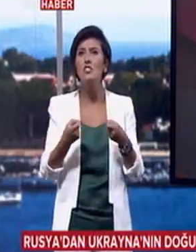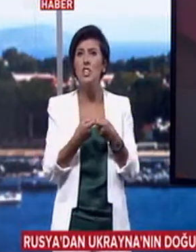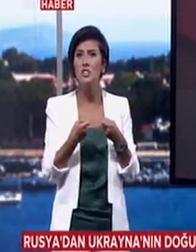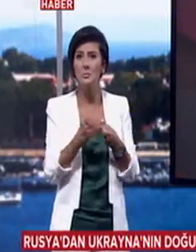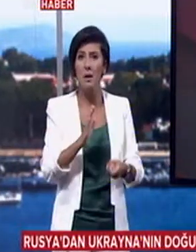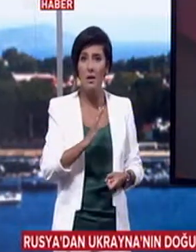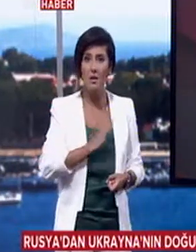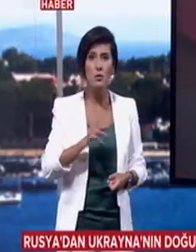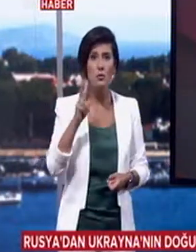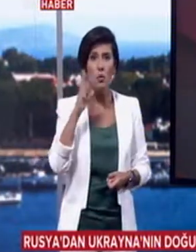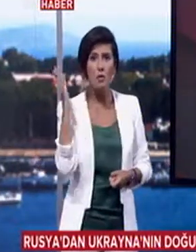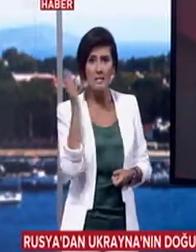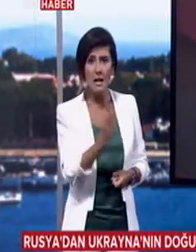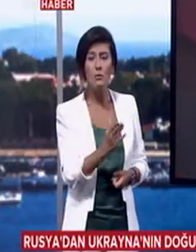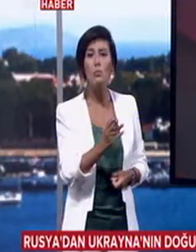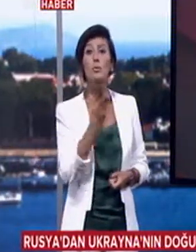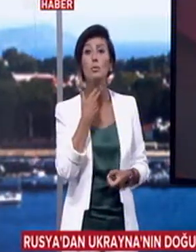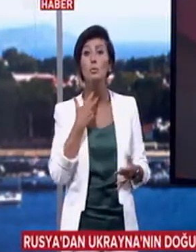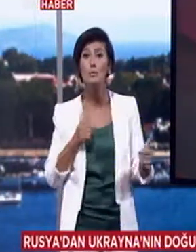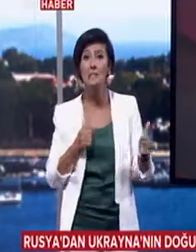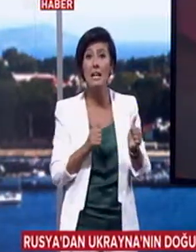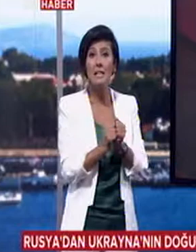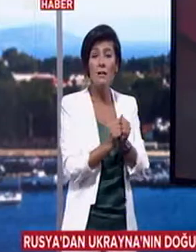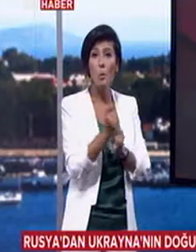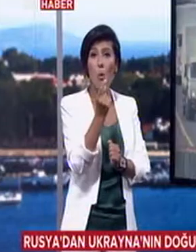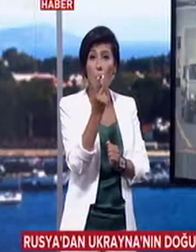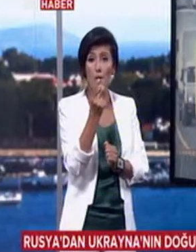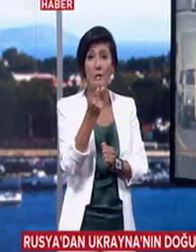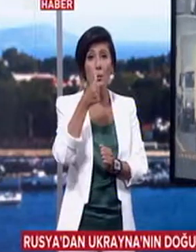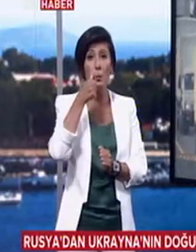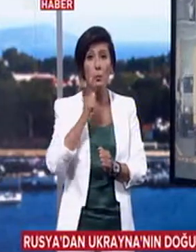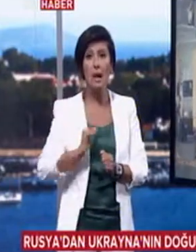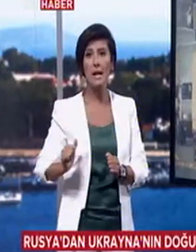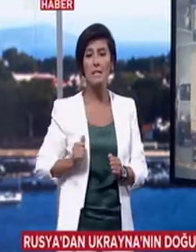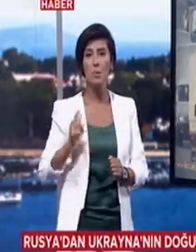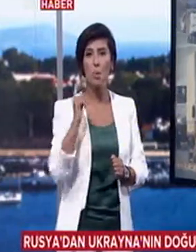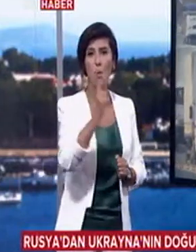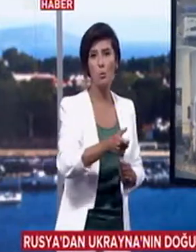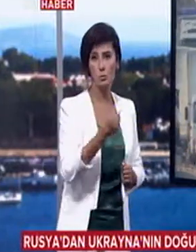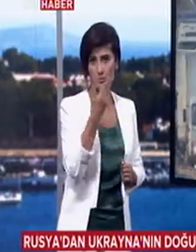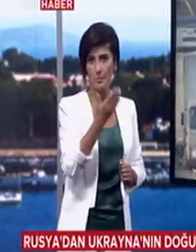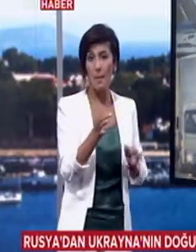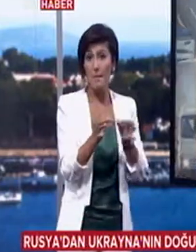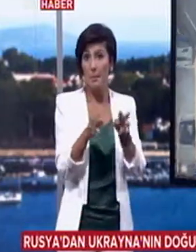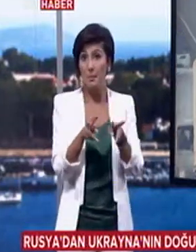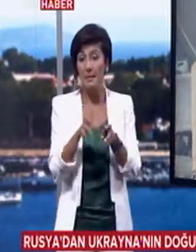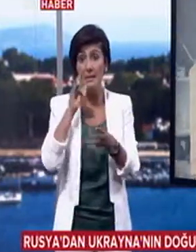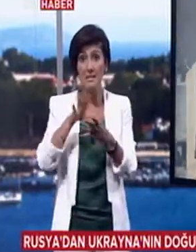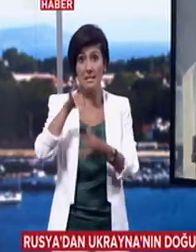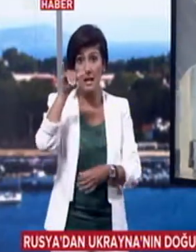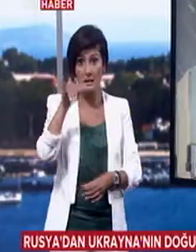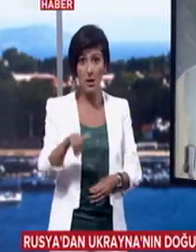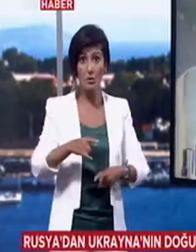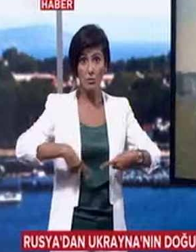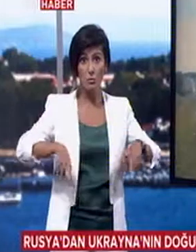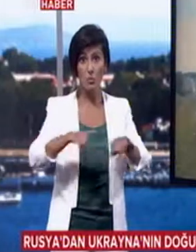Ukrayna'da da çatışmalar sürüyor. Son saldırılarda Rusya yanlılarının 12 Ukrayna askerini öldürdüğü belirtildi. Birleşmiş Milletler